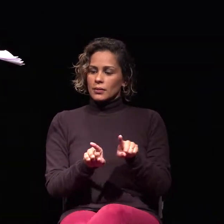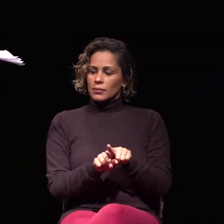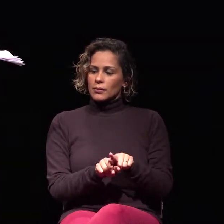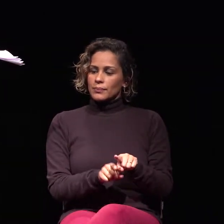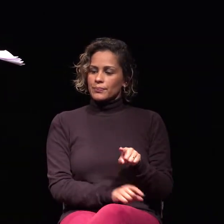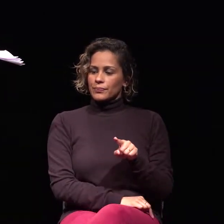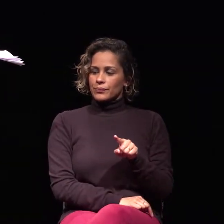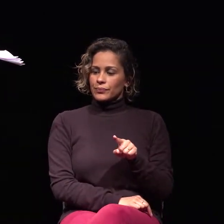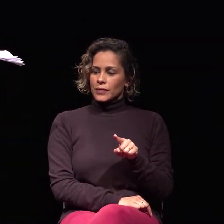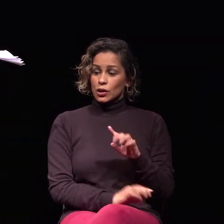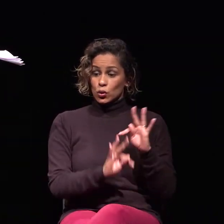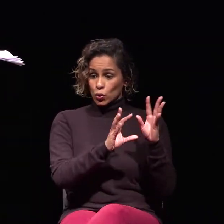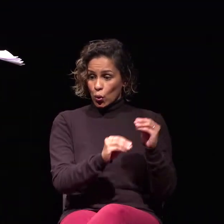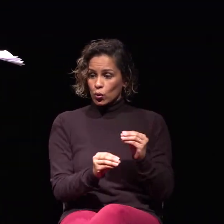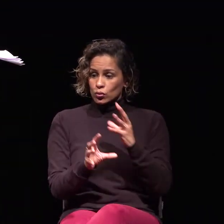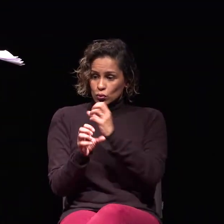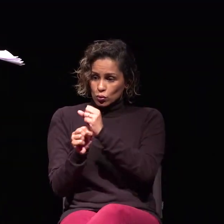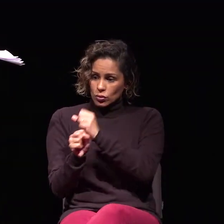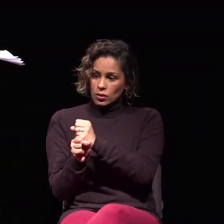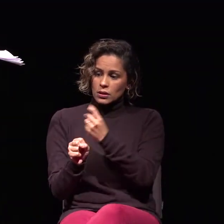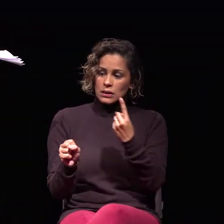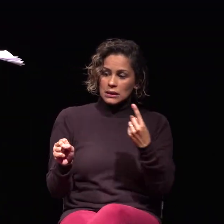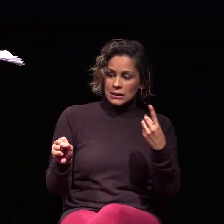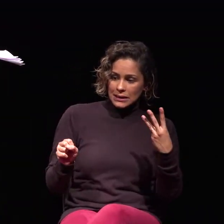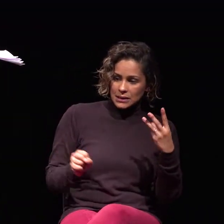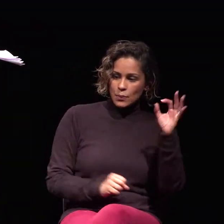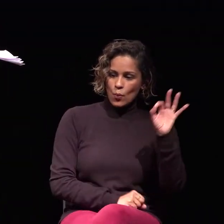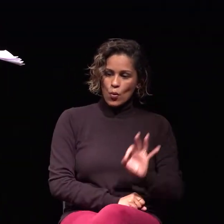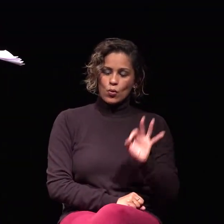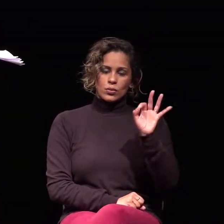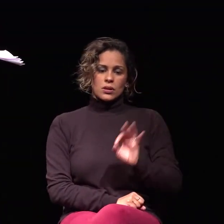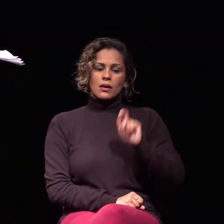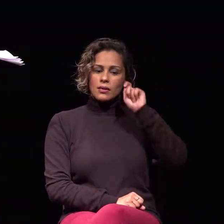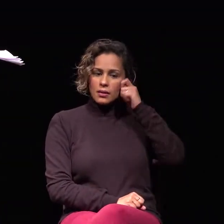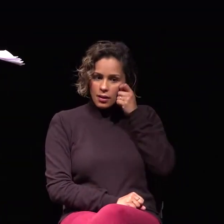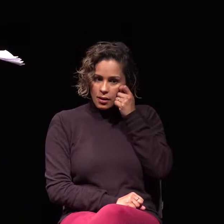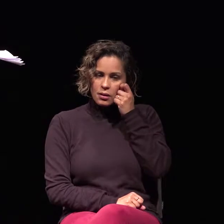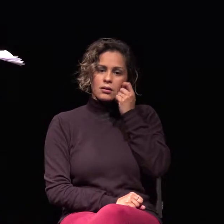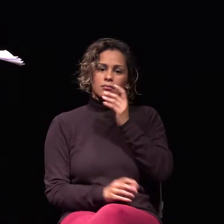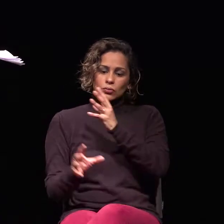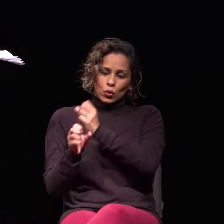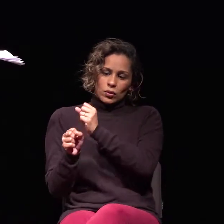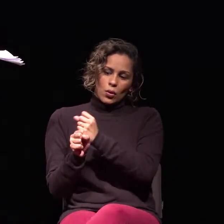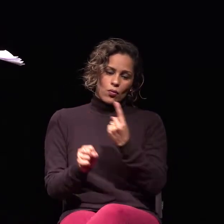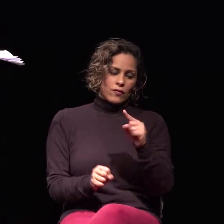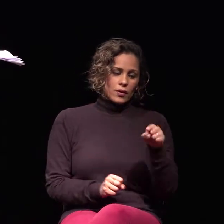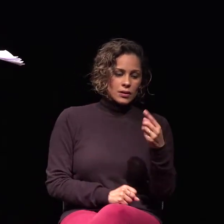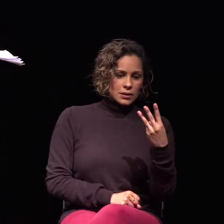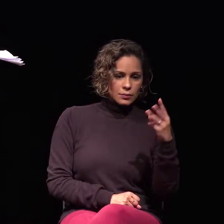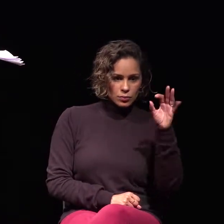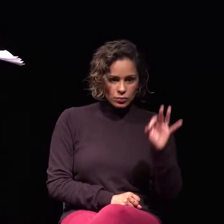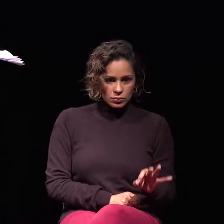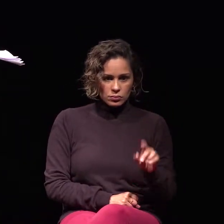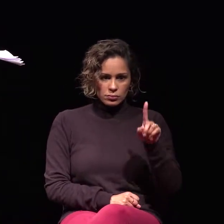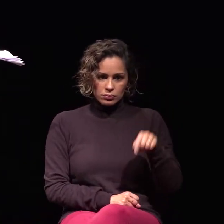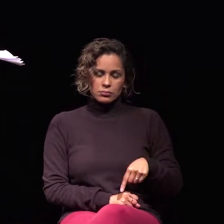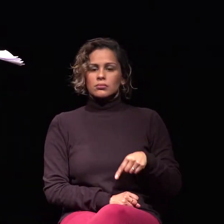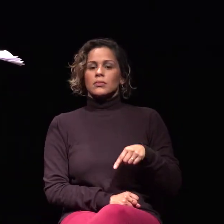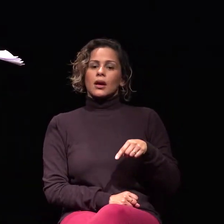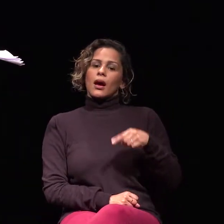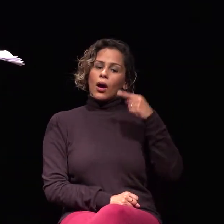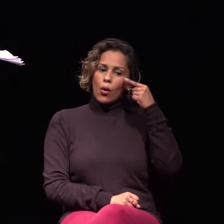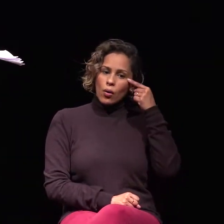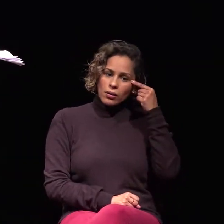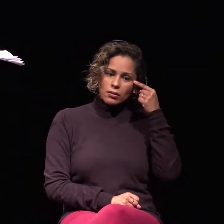conseguiu levantar. 1,8% amarela, né, de origem oriental, e na região do